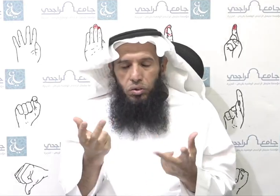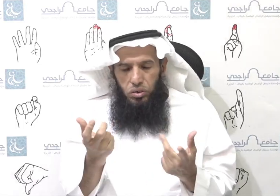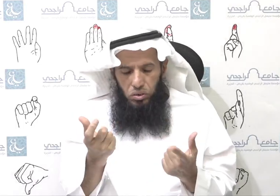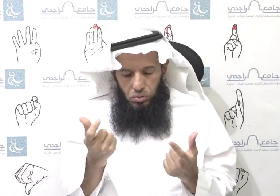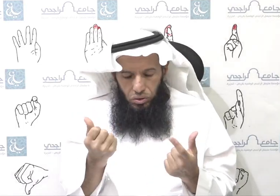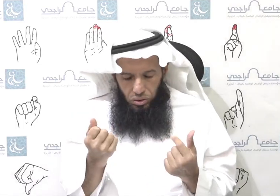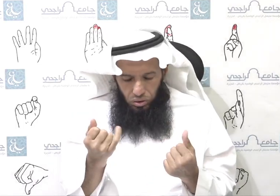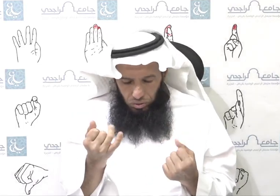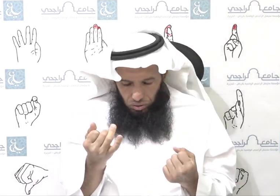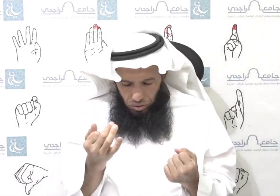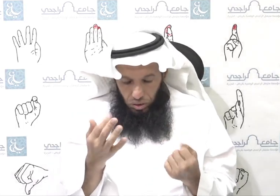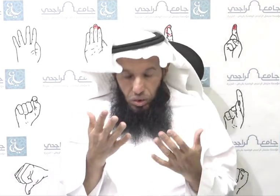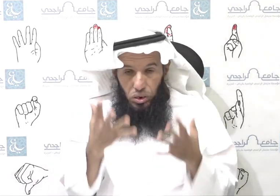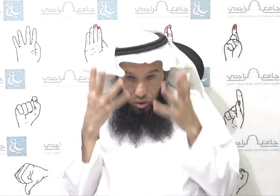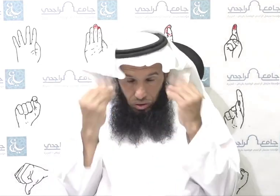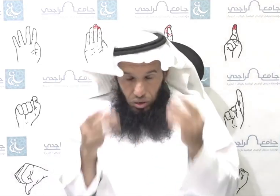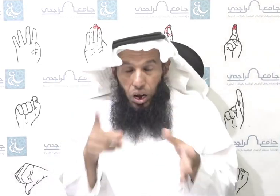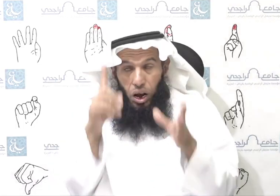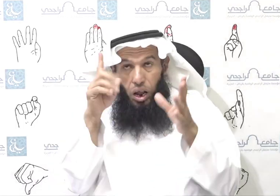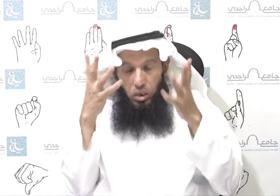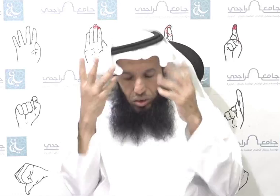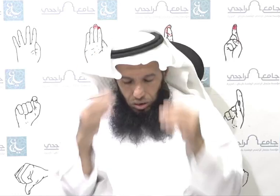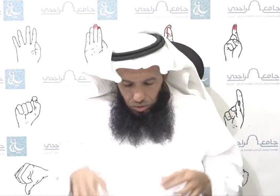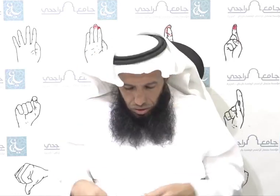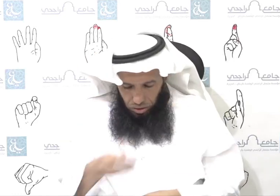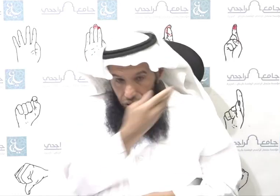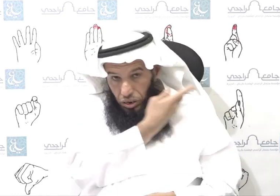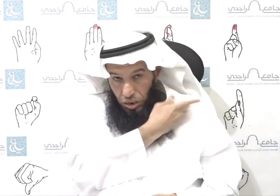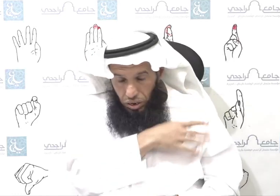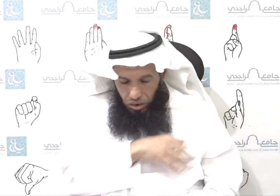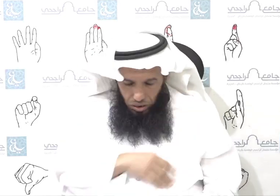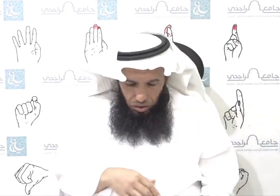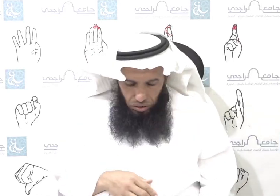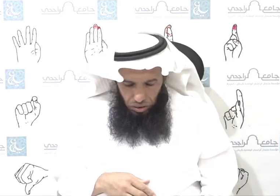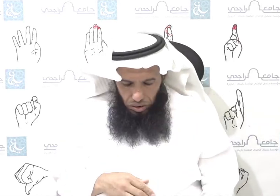وتوبوا إليه، إنه هو الغفور الرحيم.